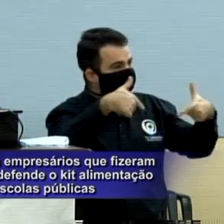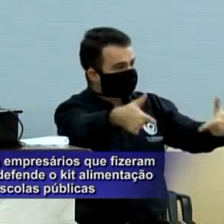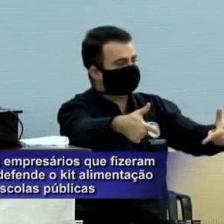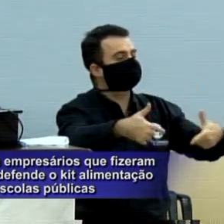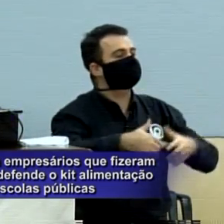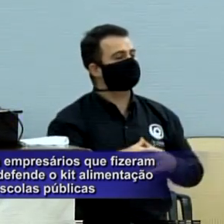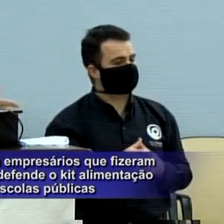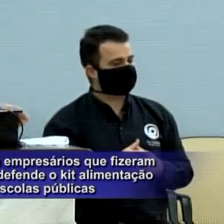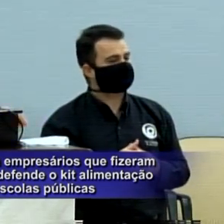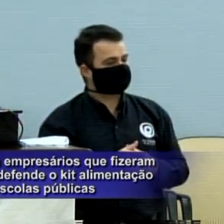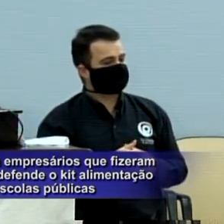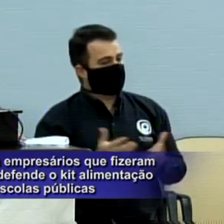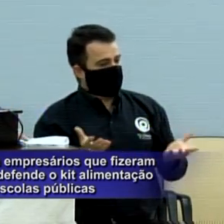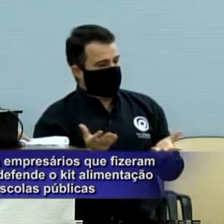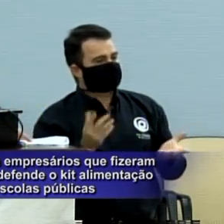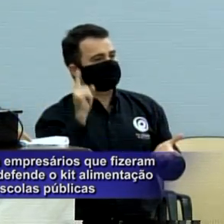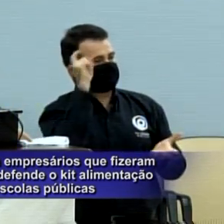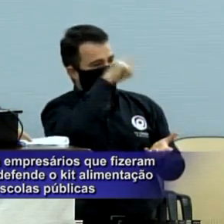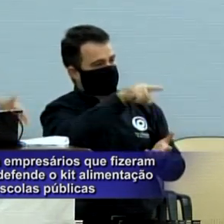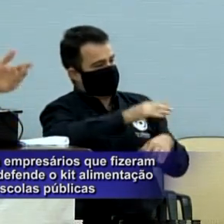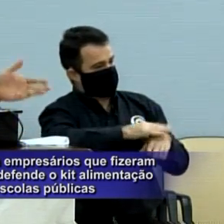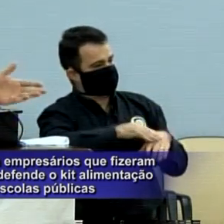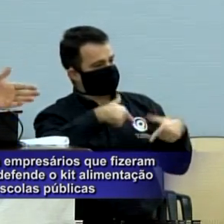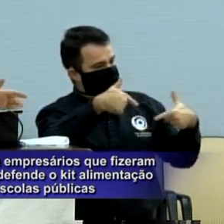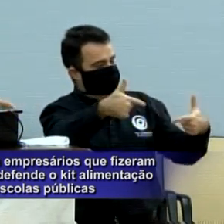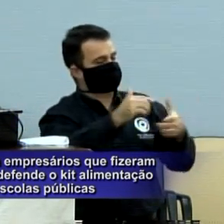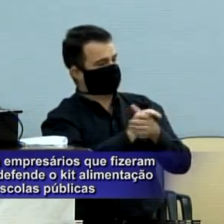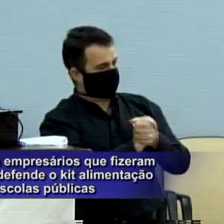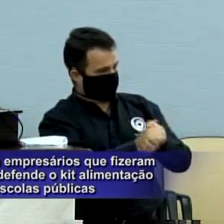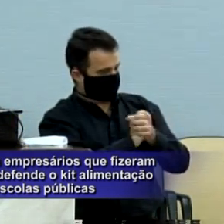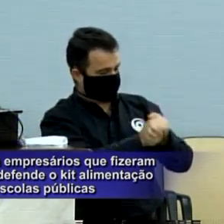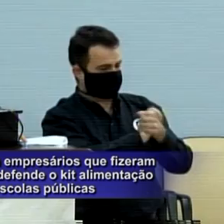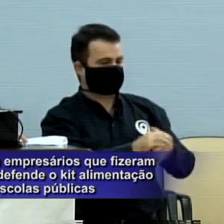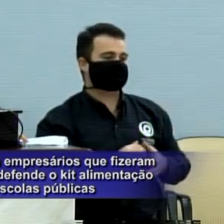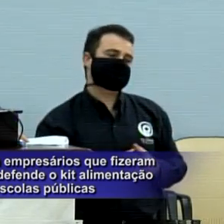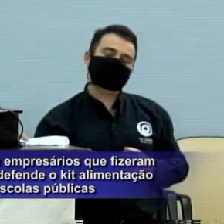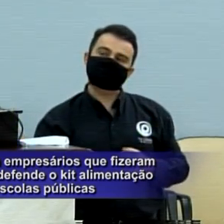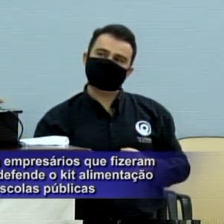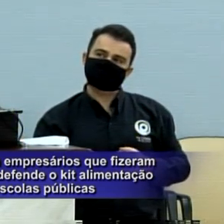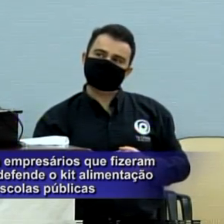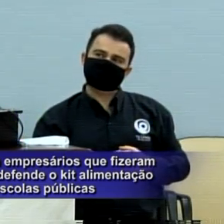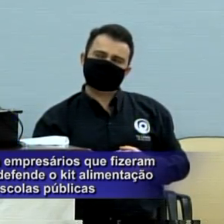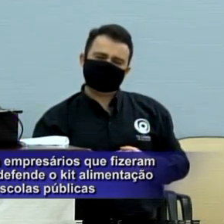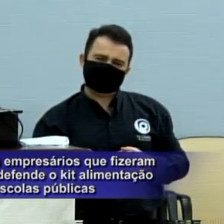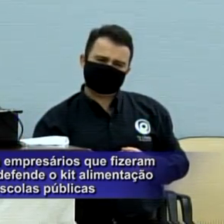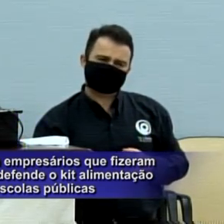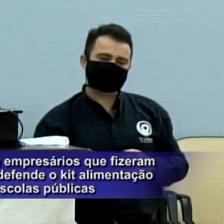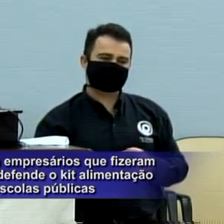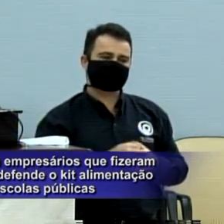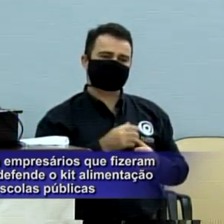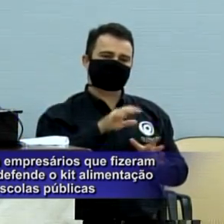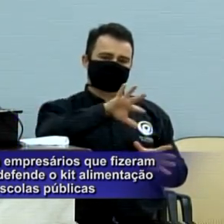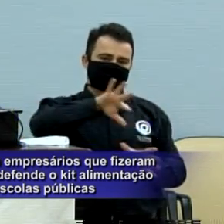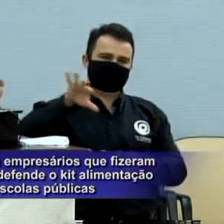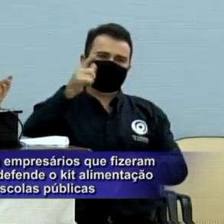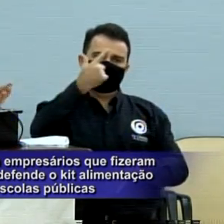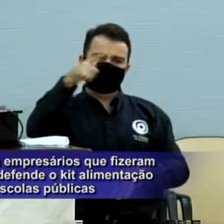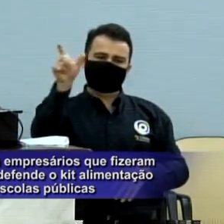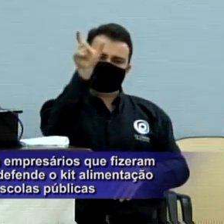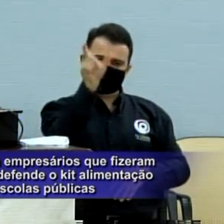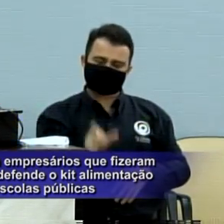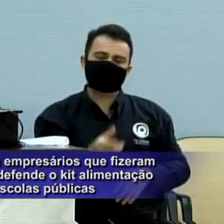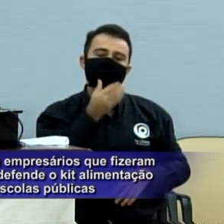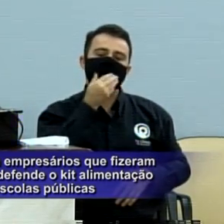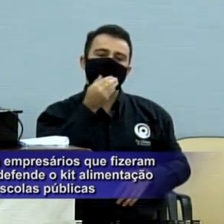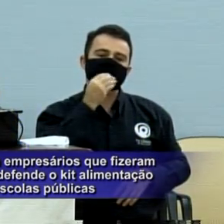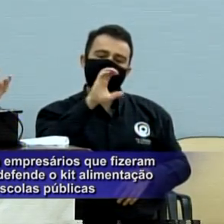nesse momento delicado que nós atravessamos. E também fazer a mesma congratulação ao empresário Márcio Castilho, que também